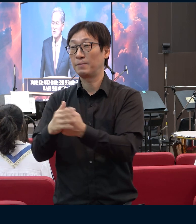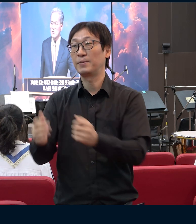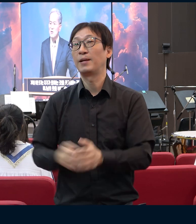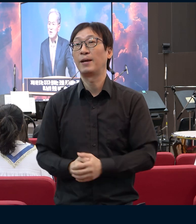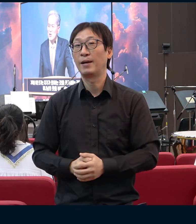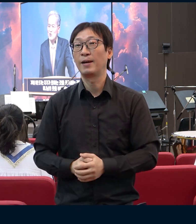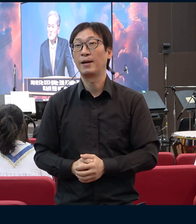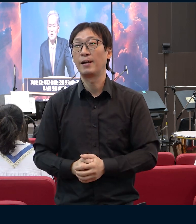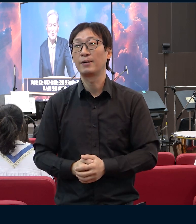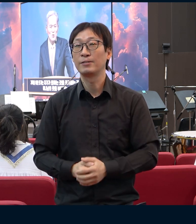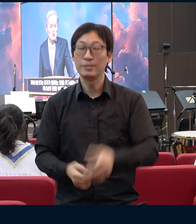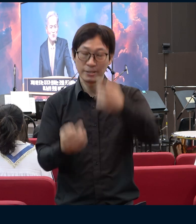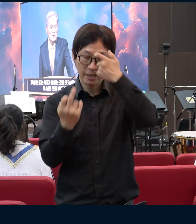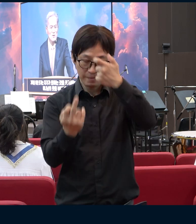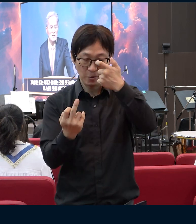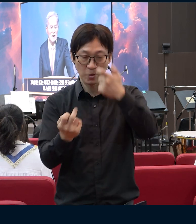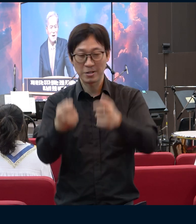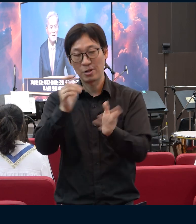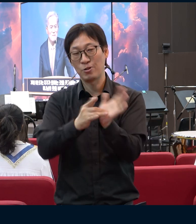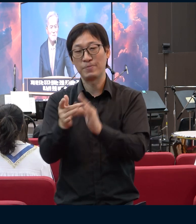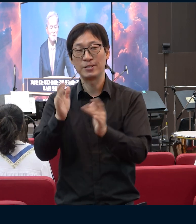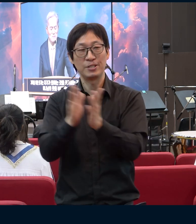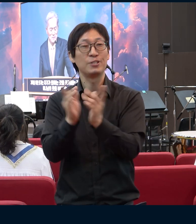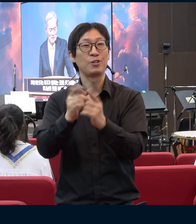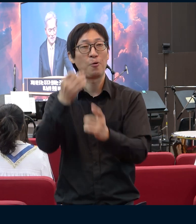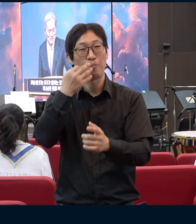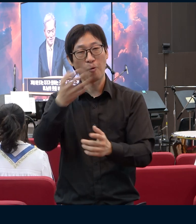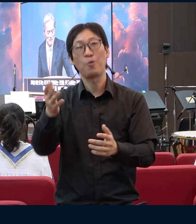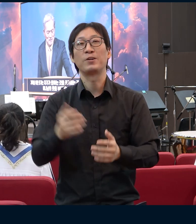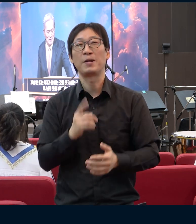이것을 겟세마네에서 예수님이 보여주신 것이다.